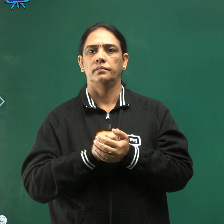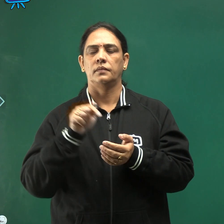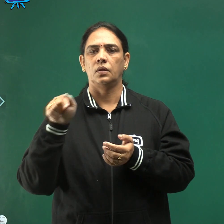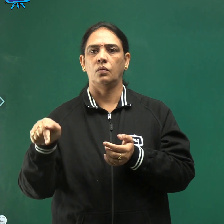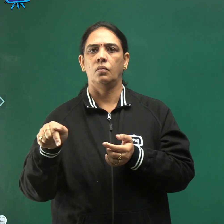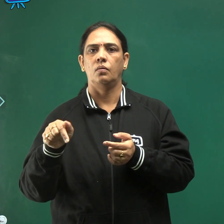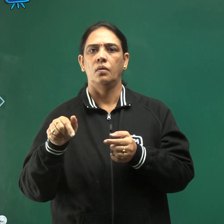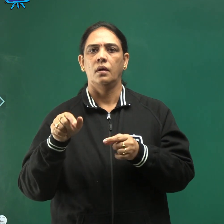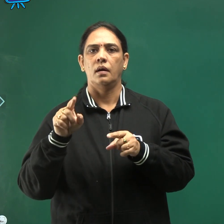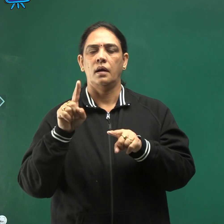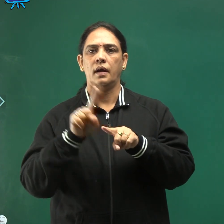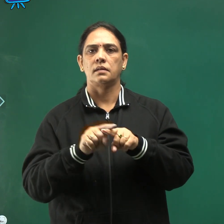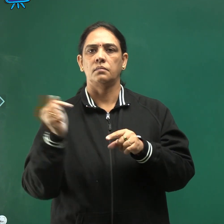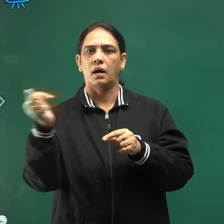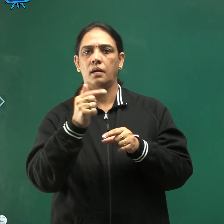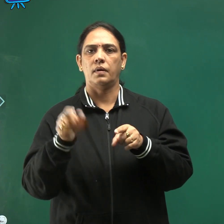बार बराबर